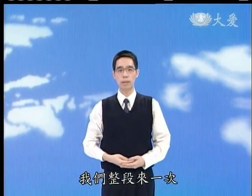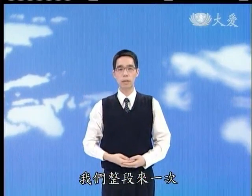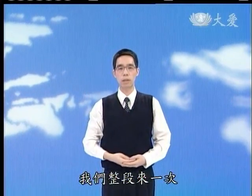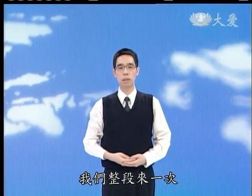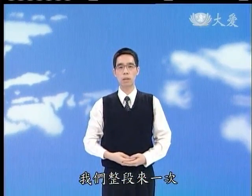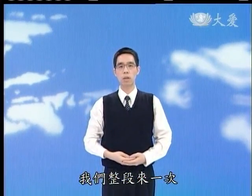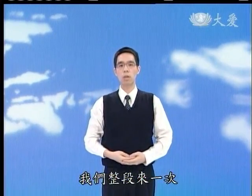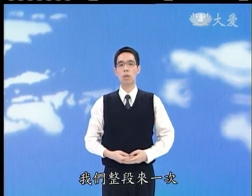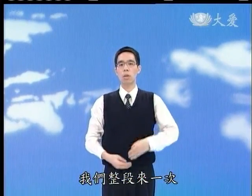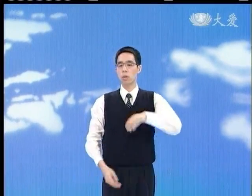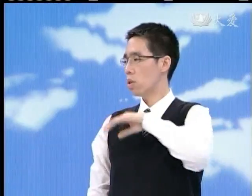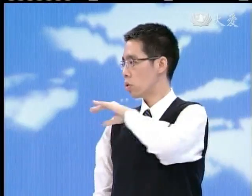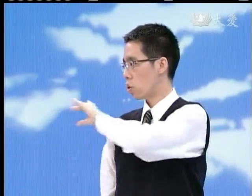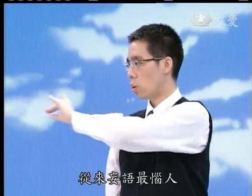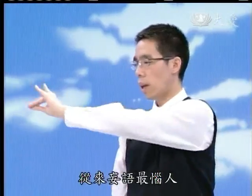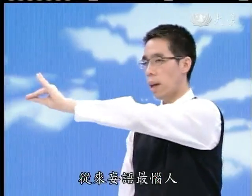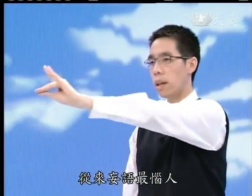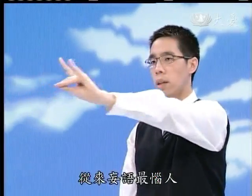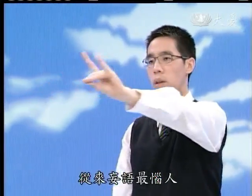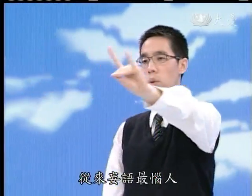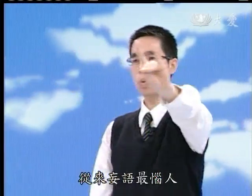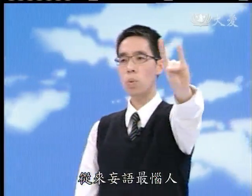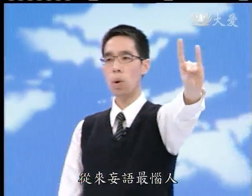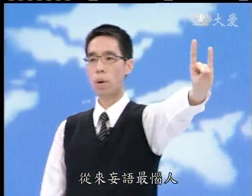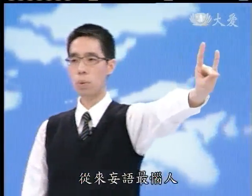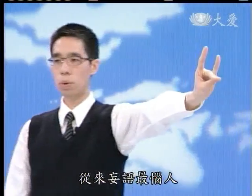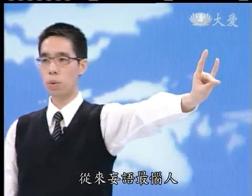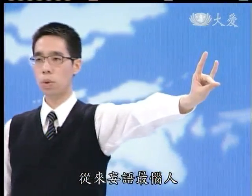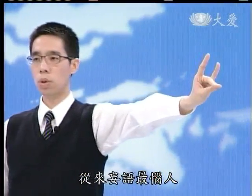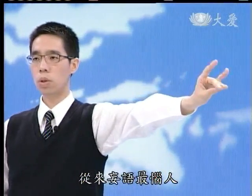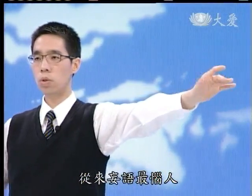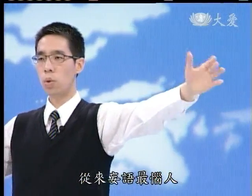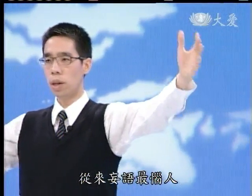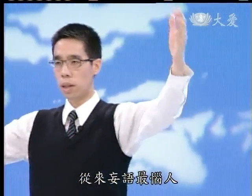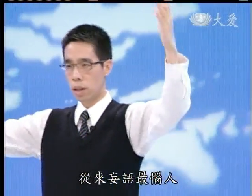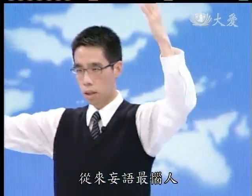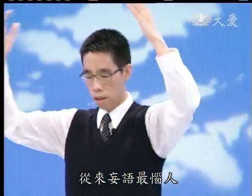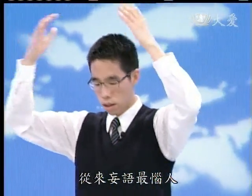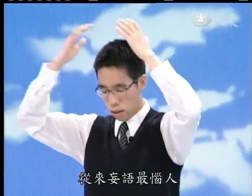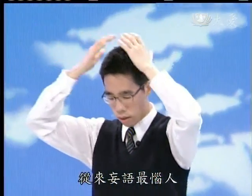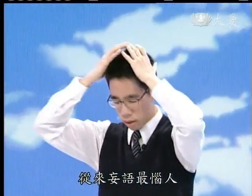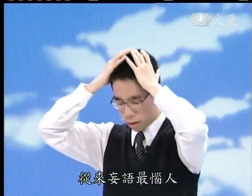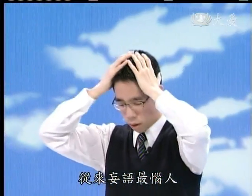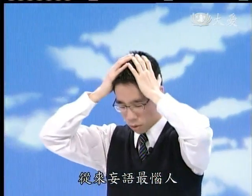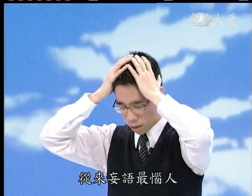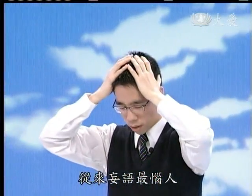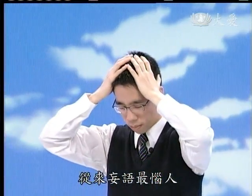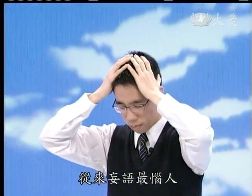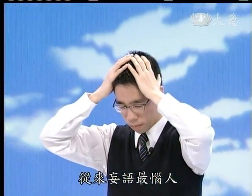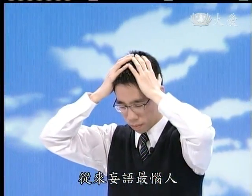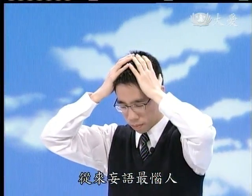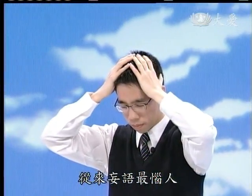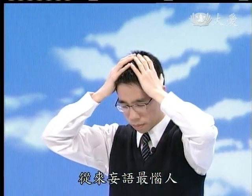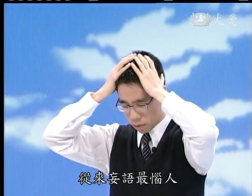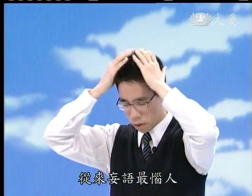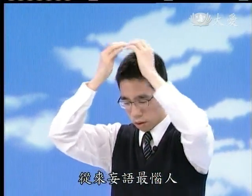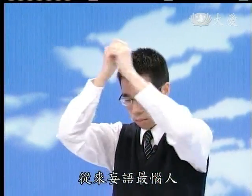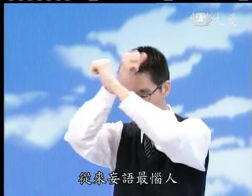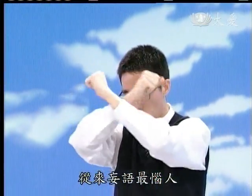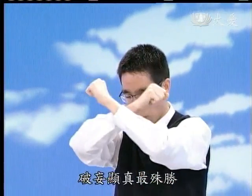次：从来妄语最恼人，破